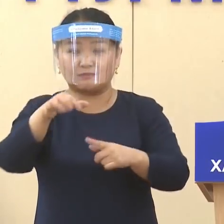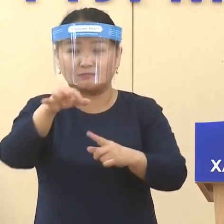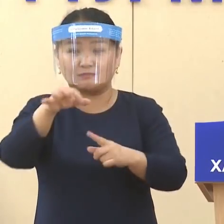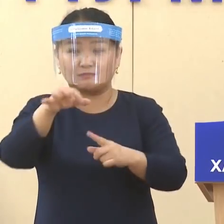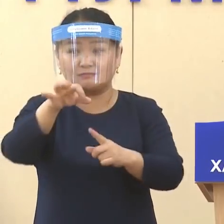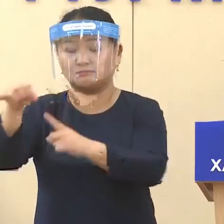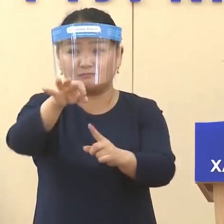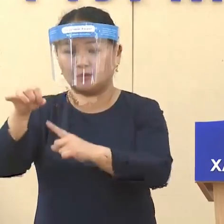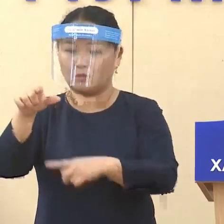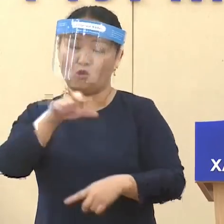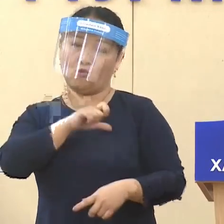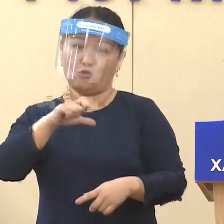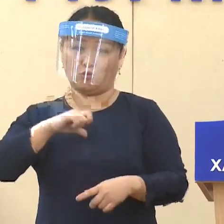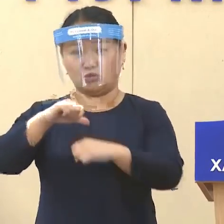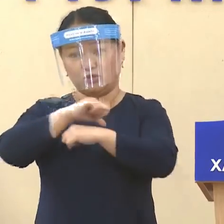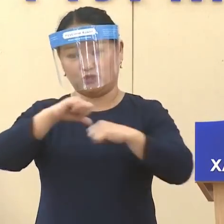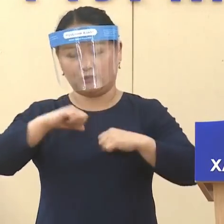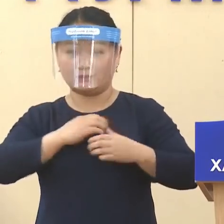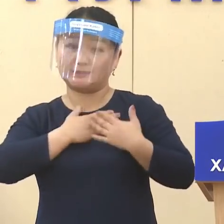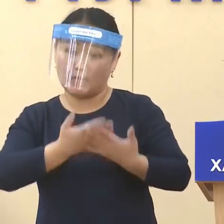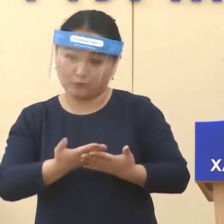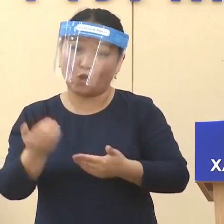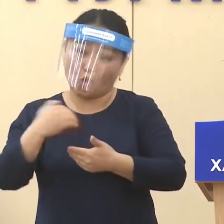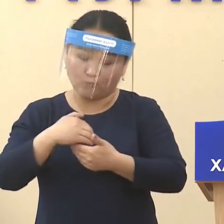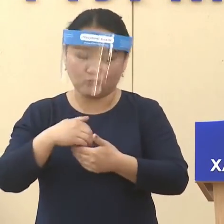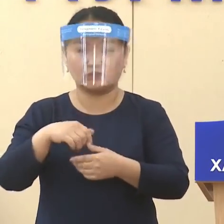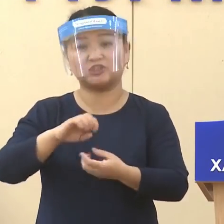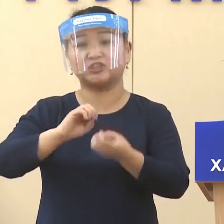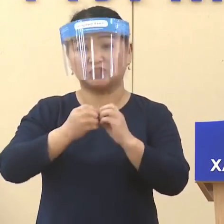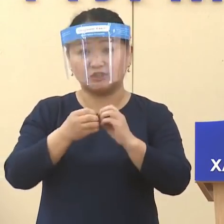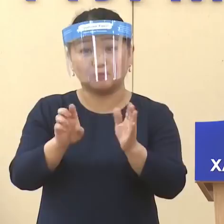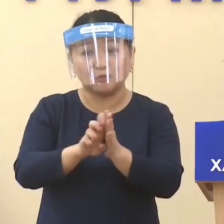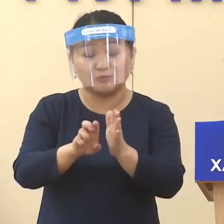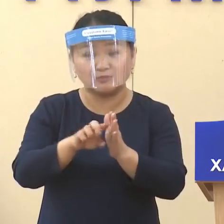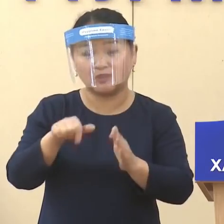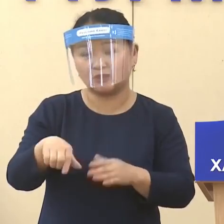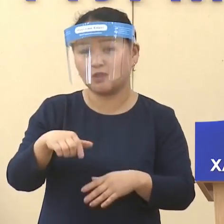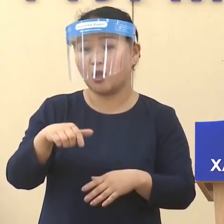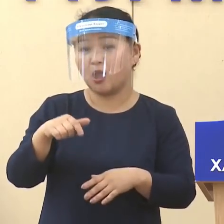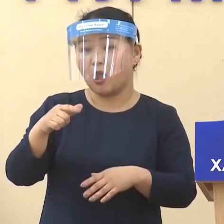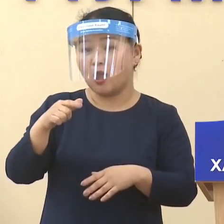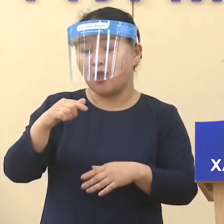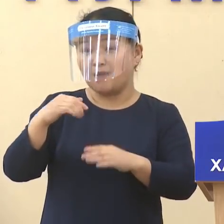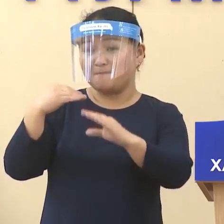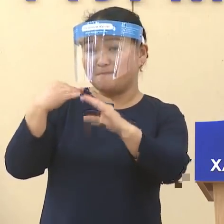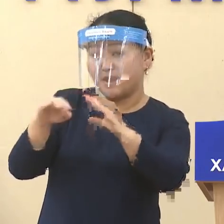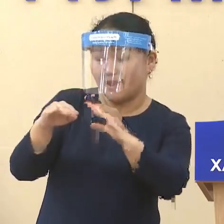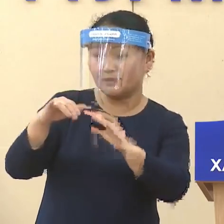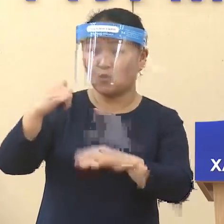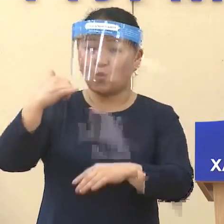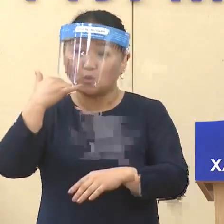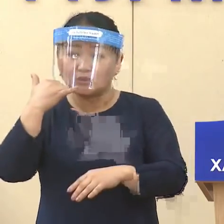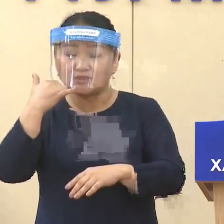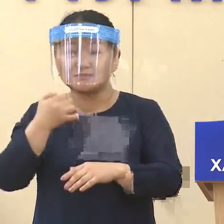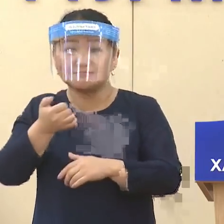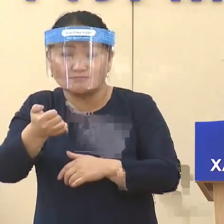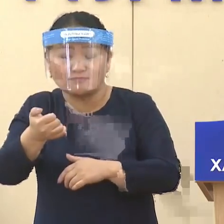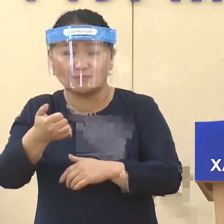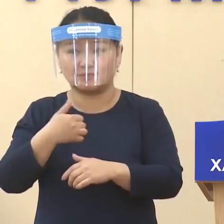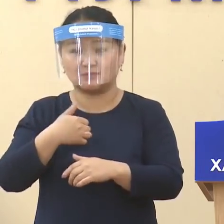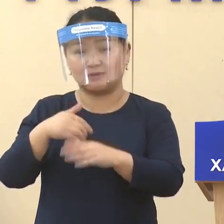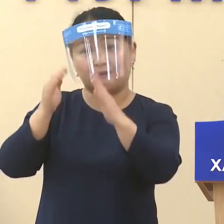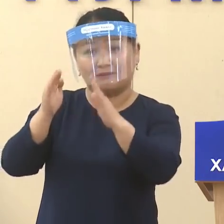эсвэл сайн дураар нь одоо хийж байгаа юм байна. Ингэхдээ бол одоо ийм урилгыг имейл болон утсаар нь явуулж хандаж ингэж хийж байгаа.